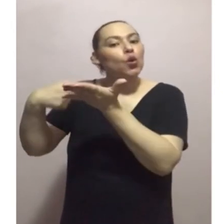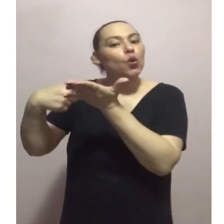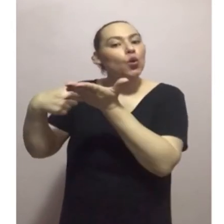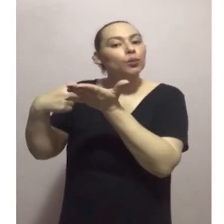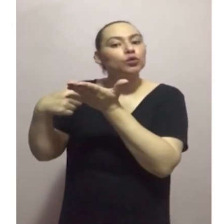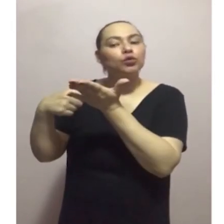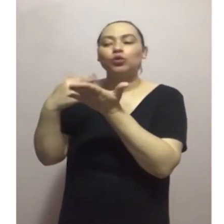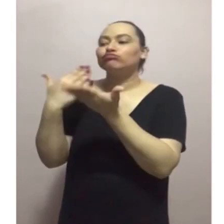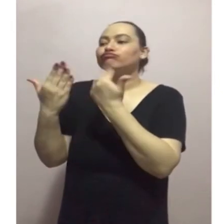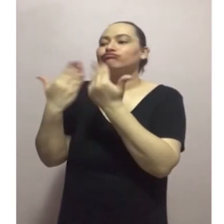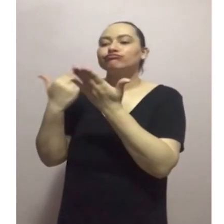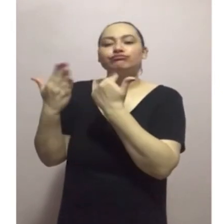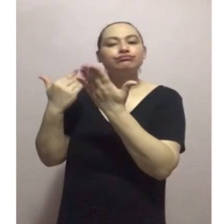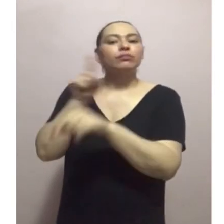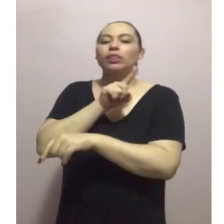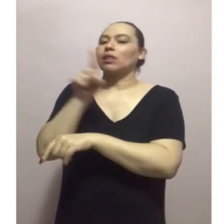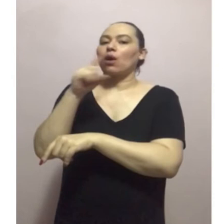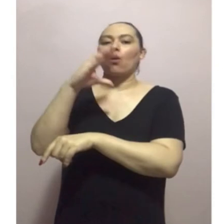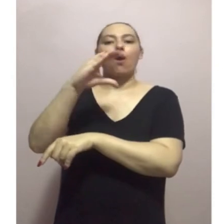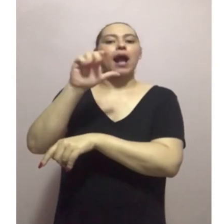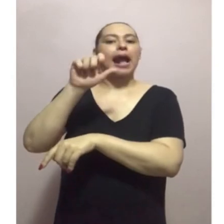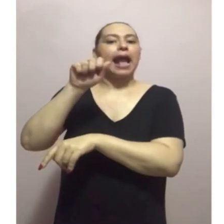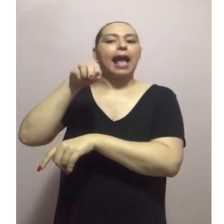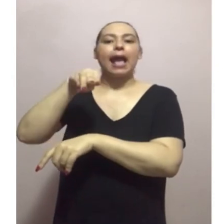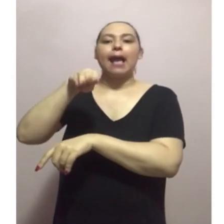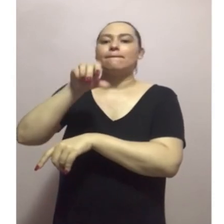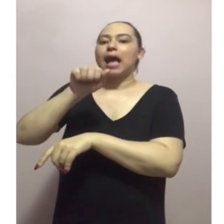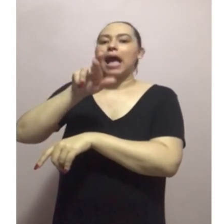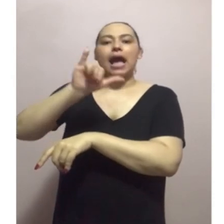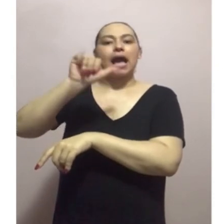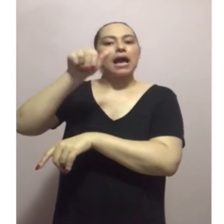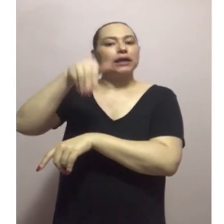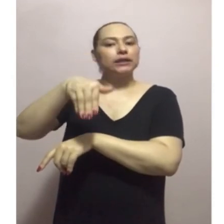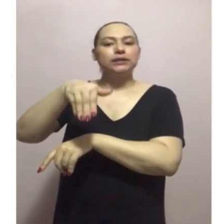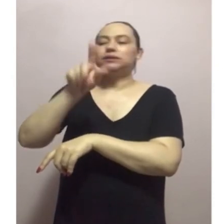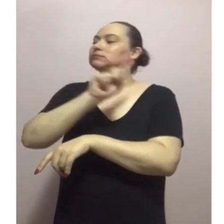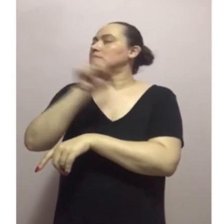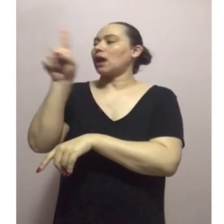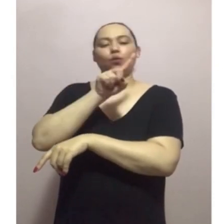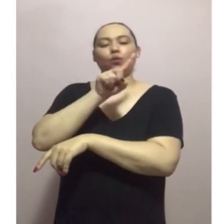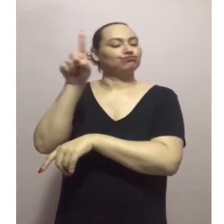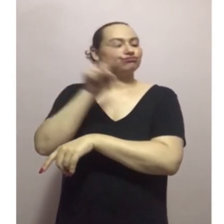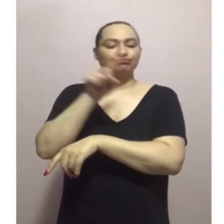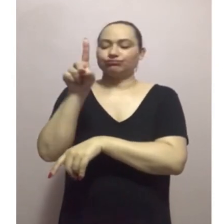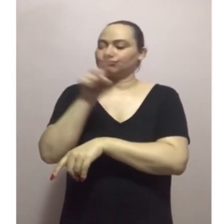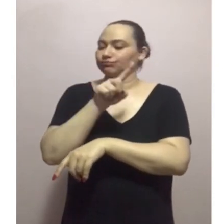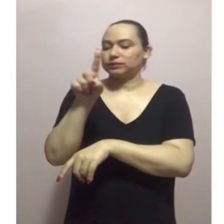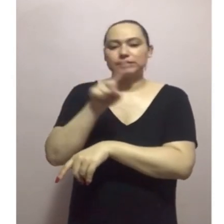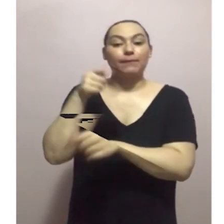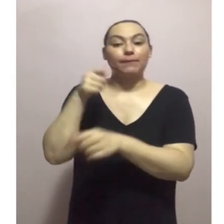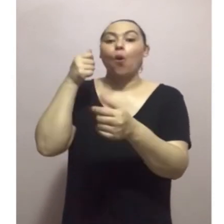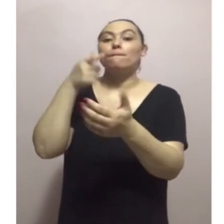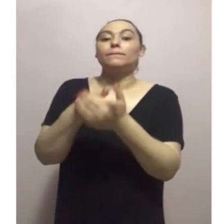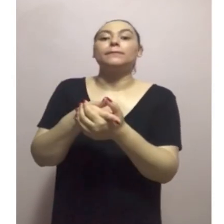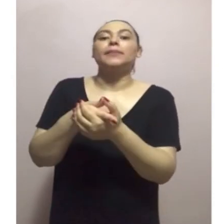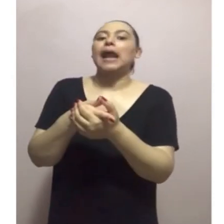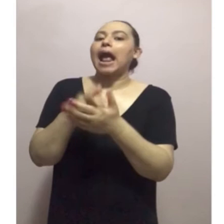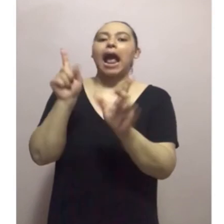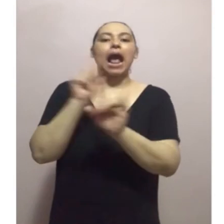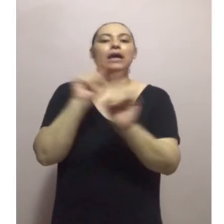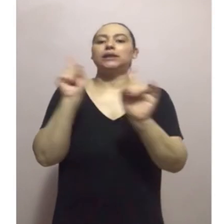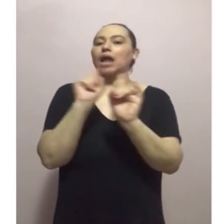gente teve. A produção não ia fazer camarim, porque eu não fui arriscar o pessoal da produção para